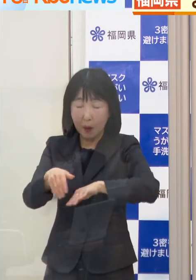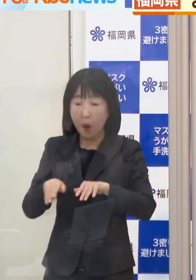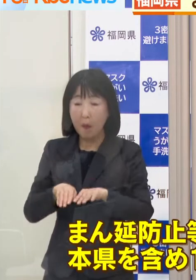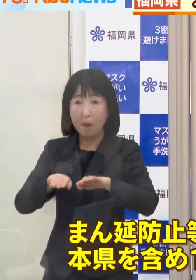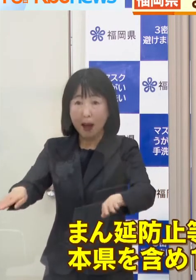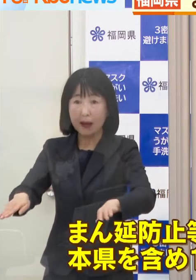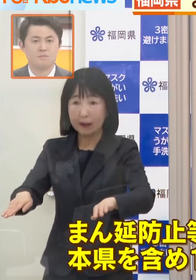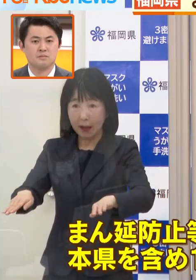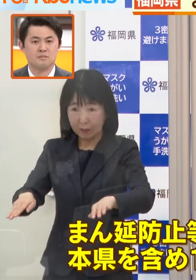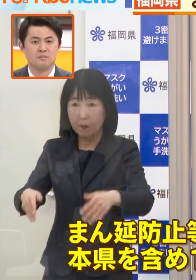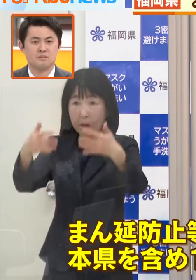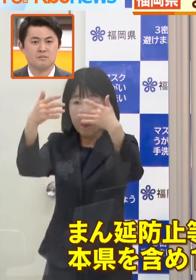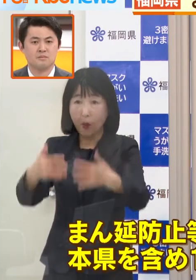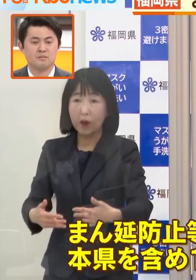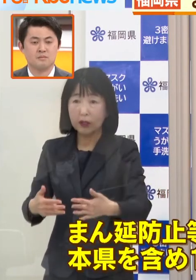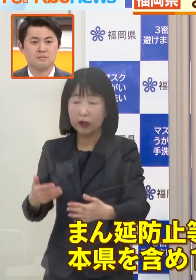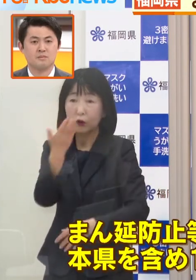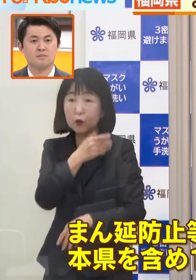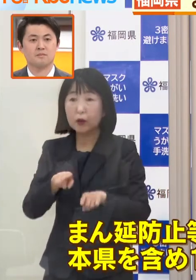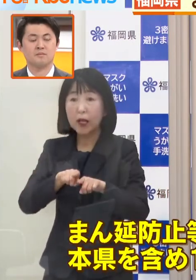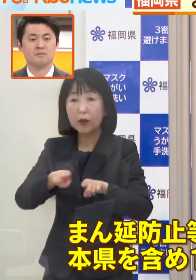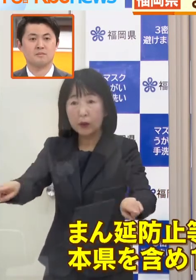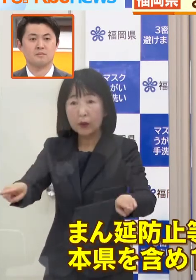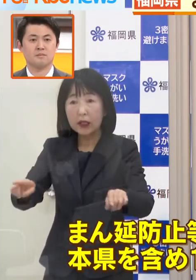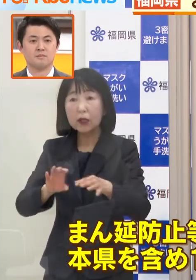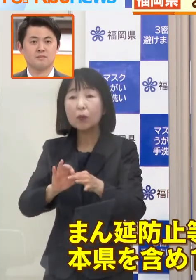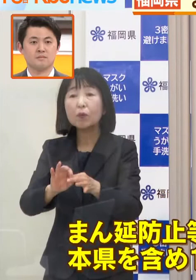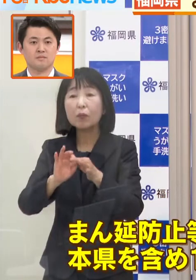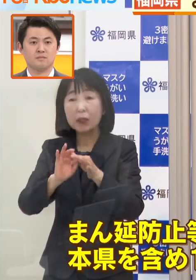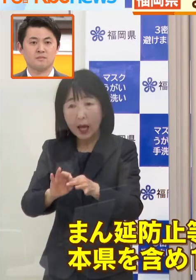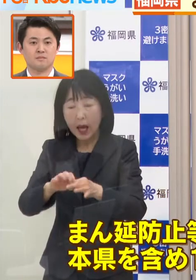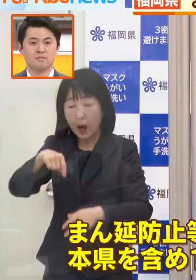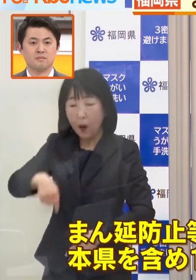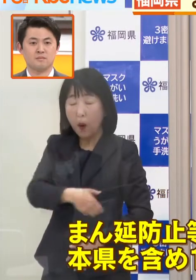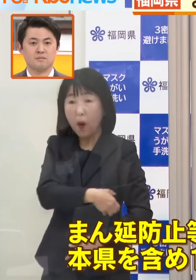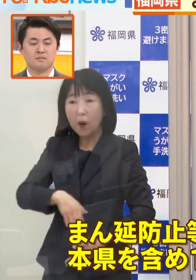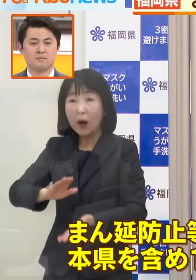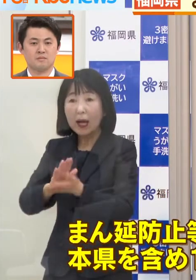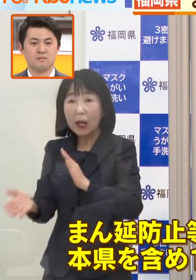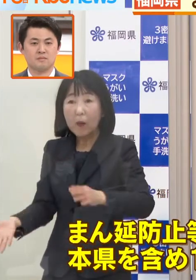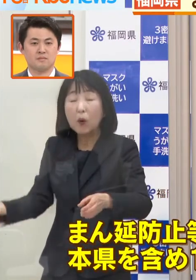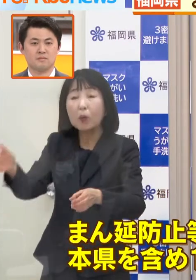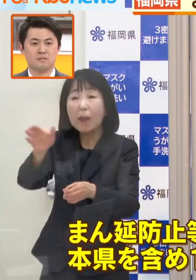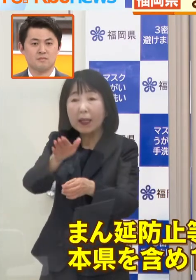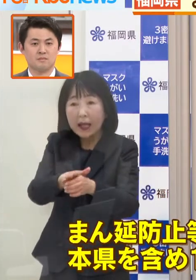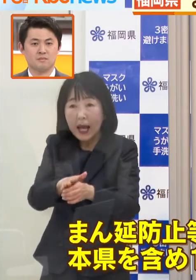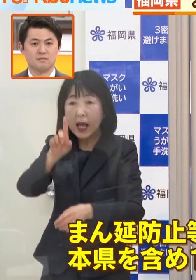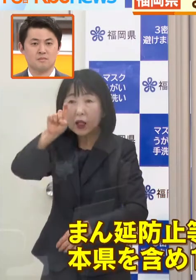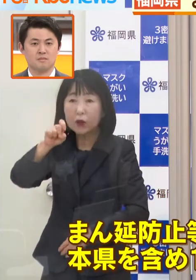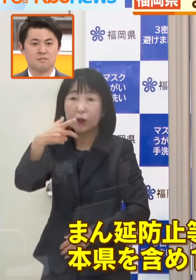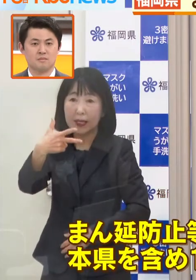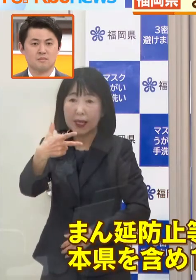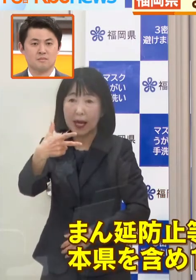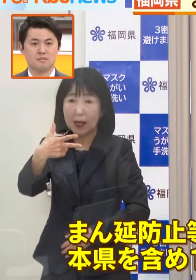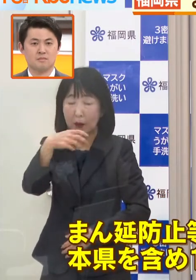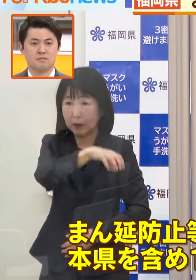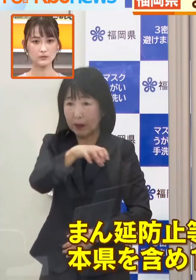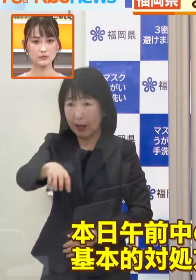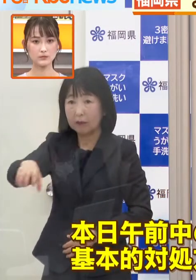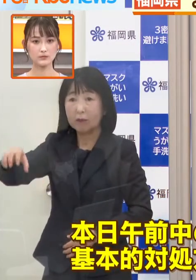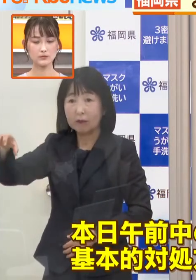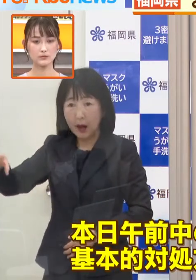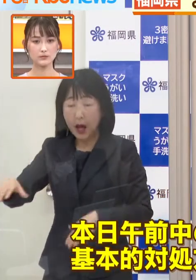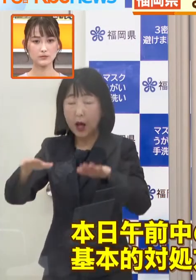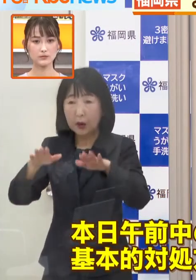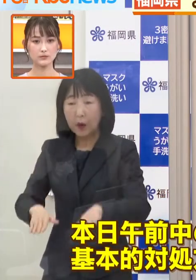まん延防止等重点措置につきまして、本県を含め17の道府県につきまして、本